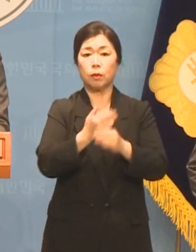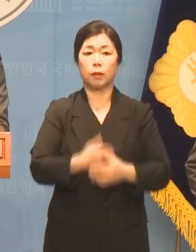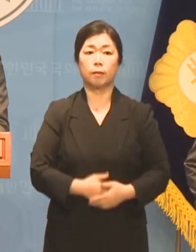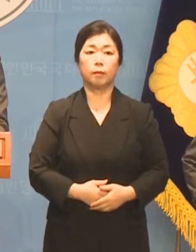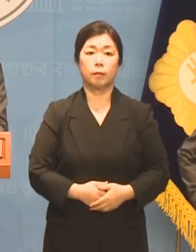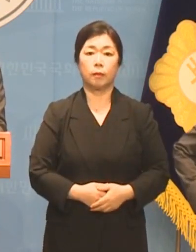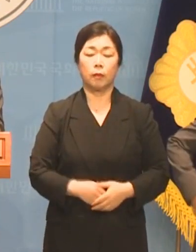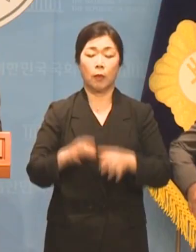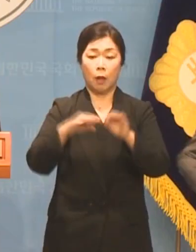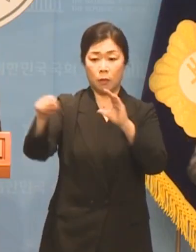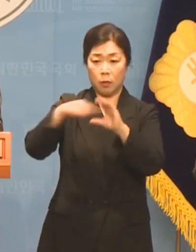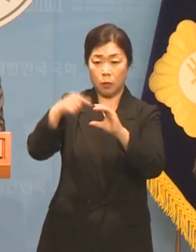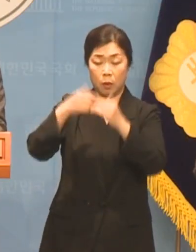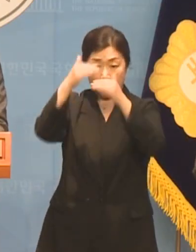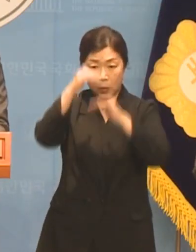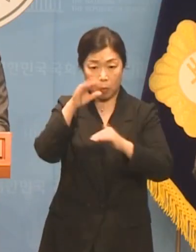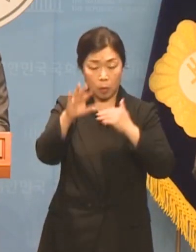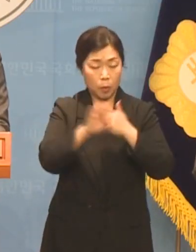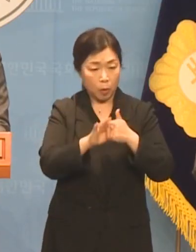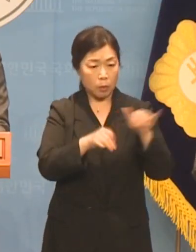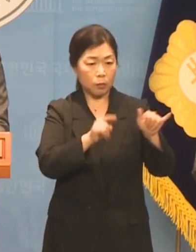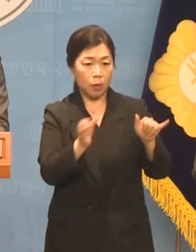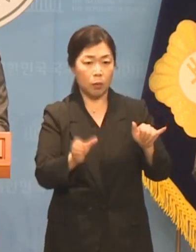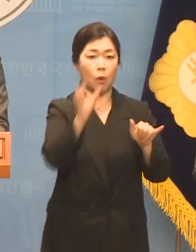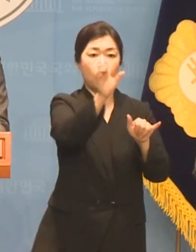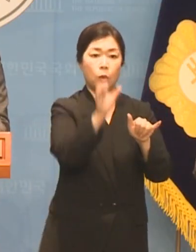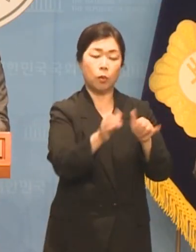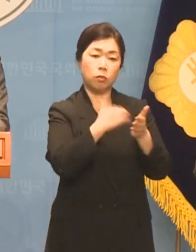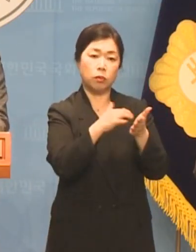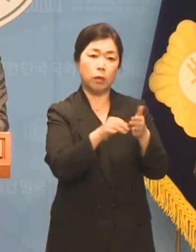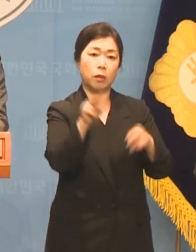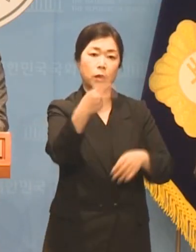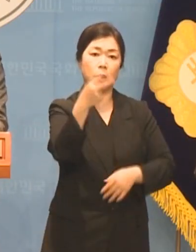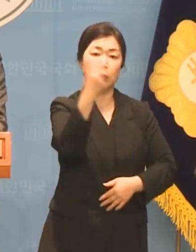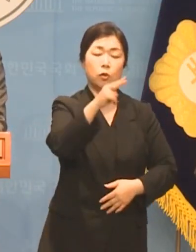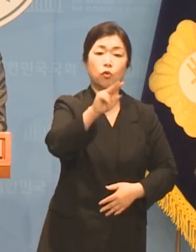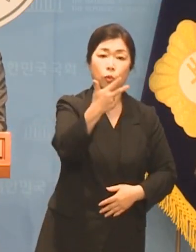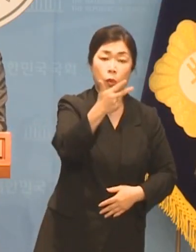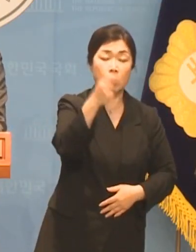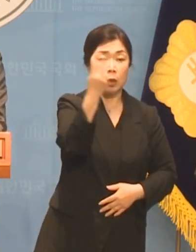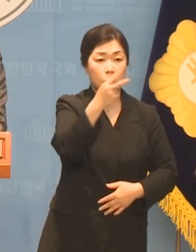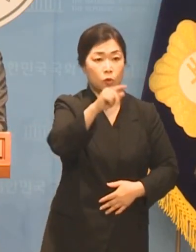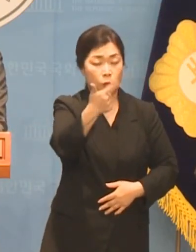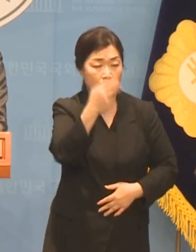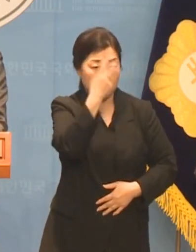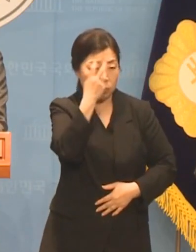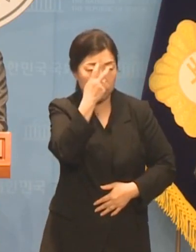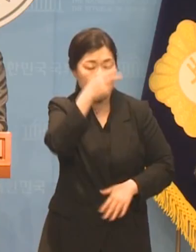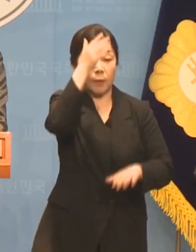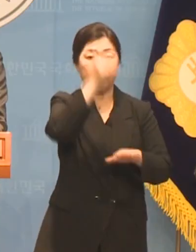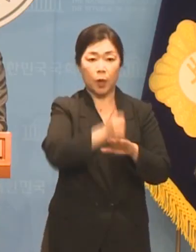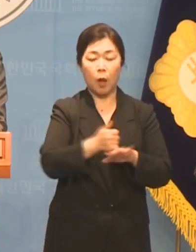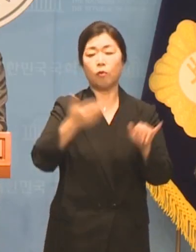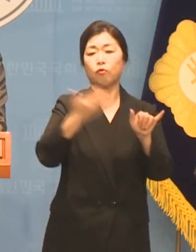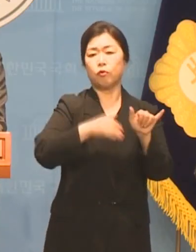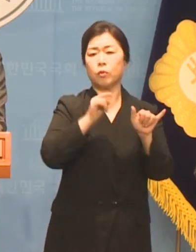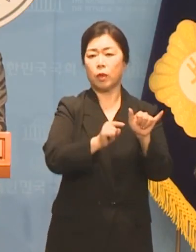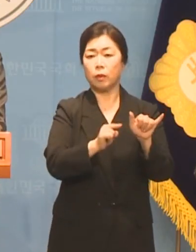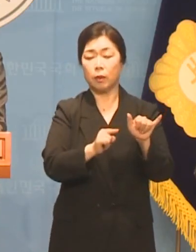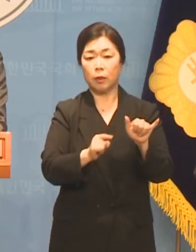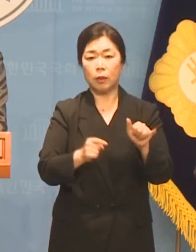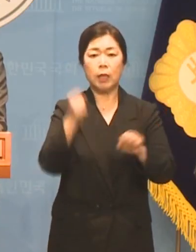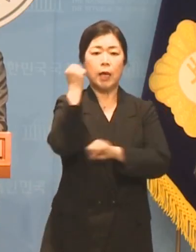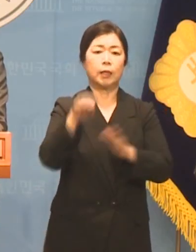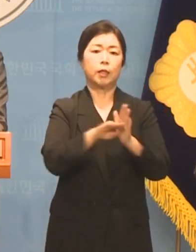지속적인 제보에 따라 해당 채널에 업로드된 약 2,600여 개의 영상을 모니터링한 결과 유튜브 커뮤니티